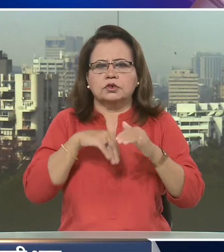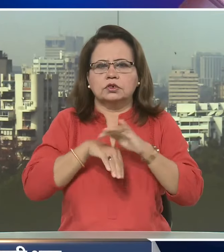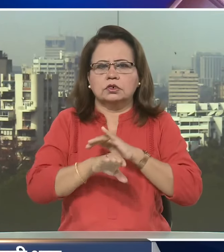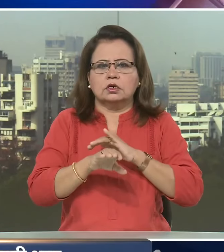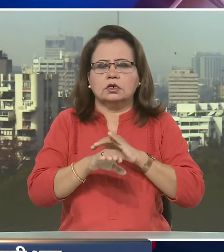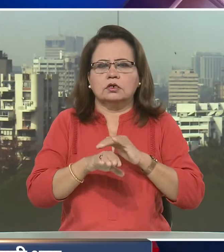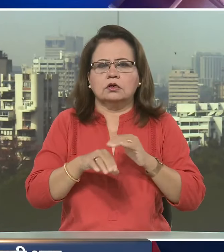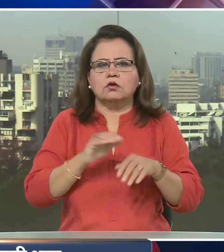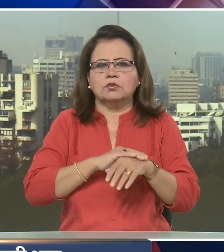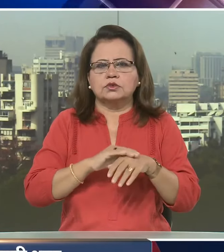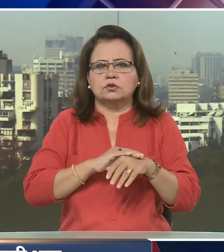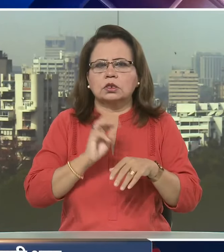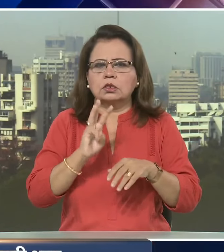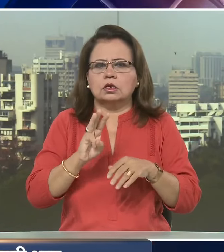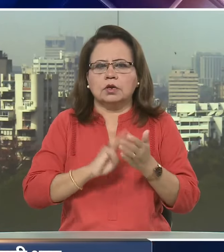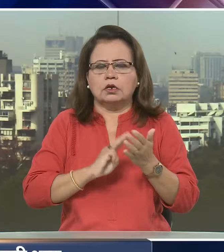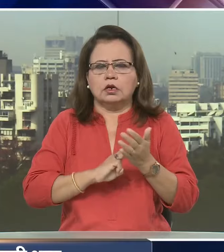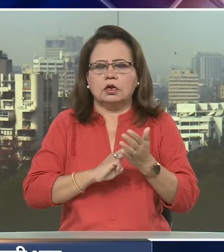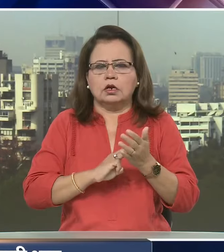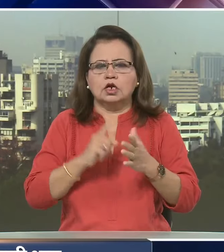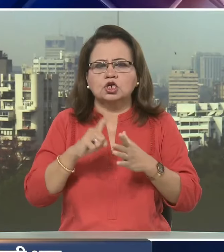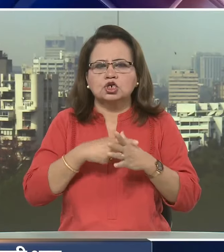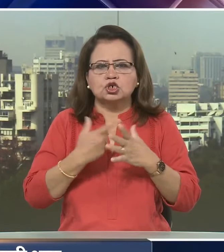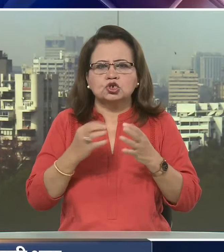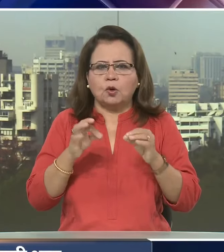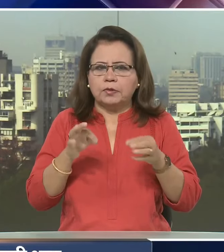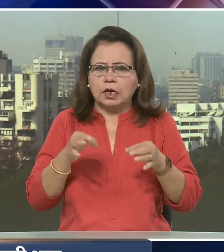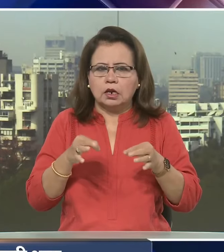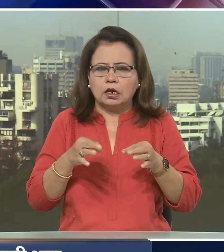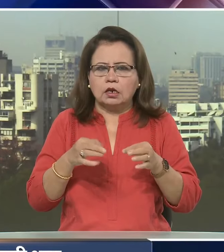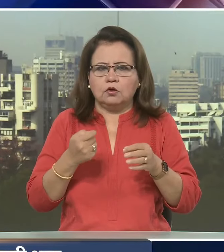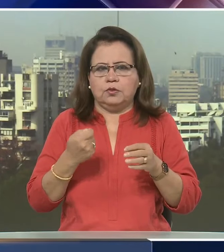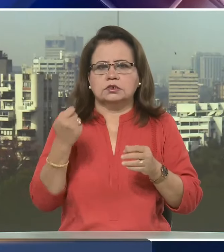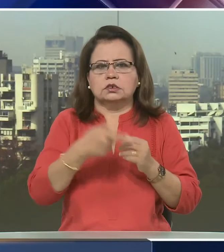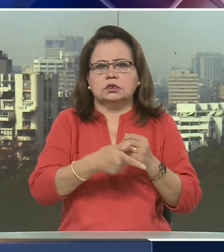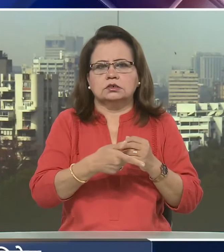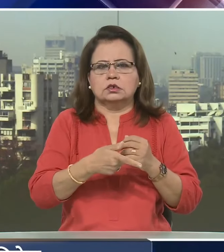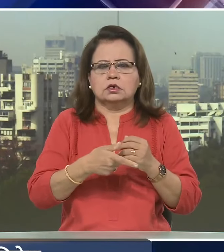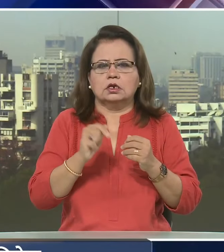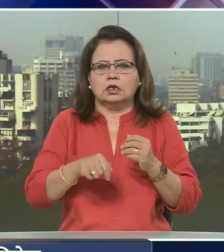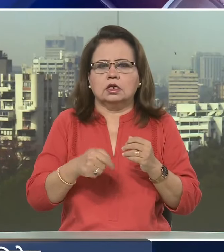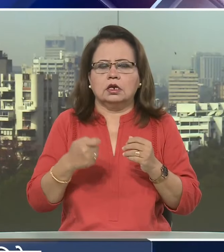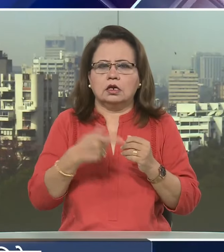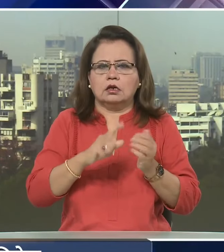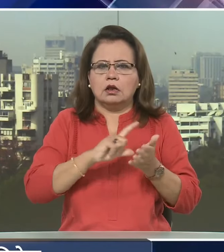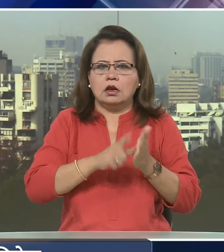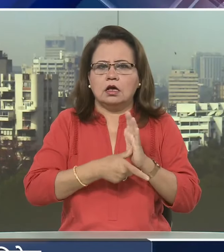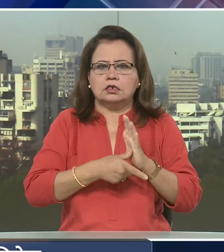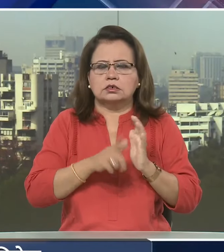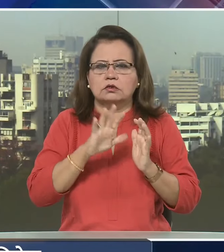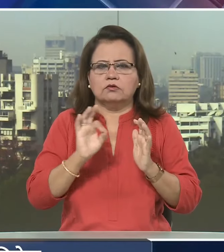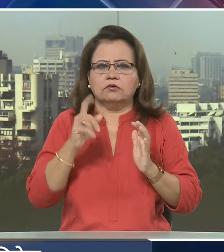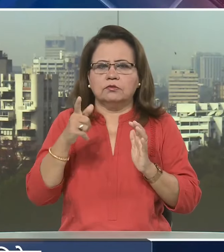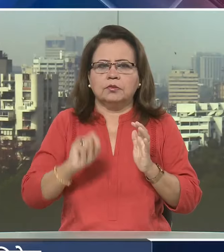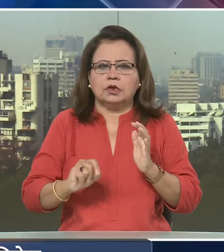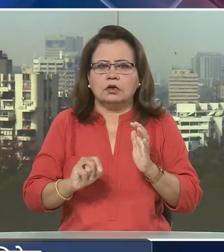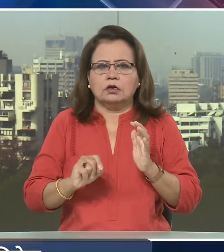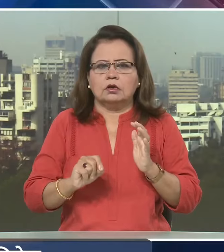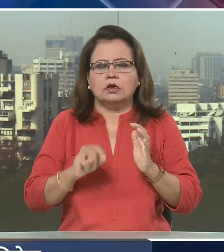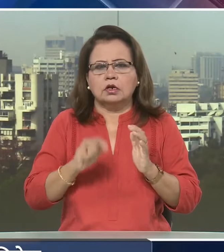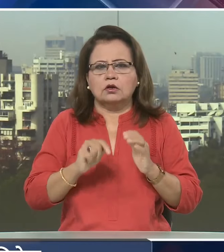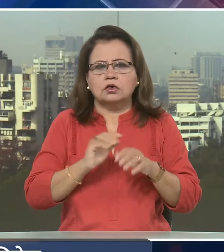आने वाले मजदूरों को 3 महीने का बेरोजगारी भत्ता दिया जाएगा। यह भत्ता अंतिम वेतन का 50% होगा।